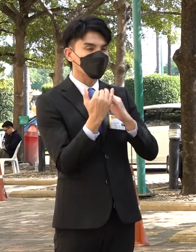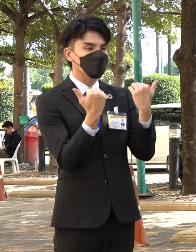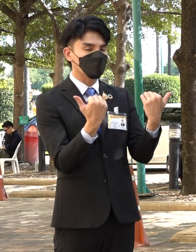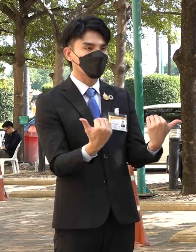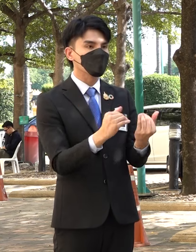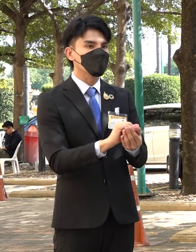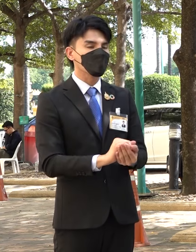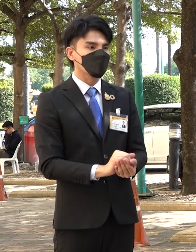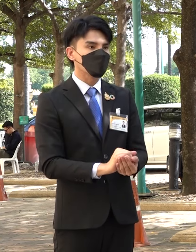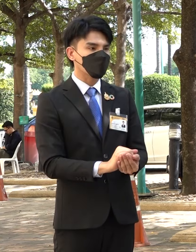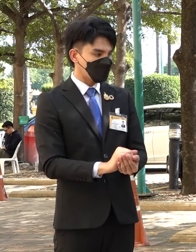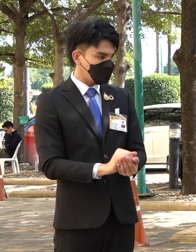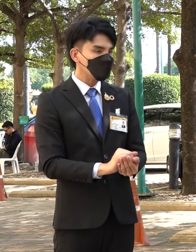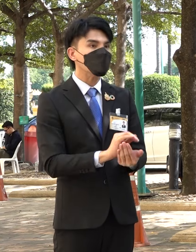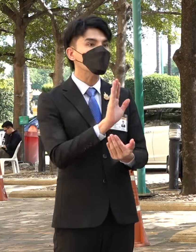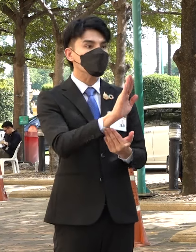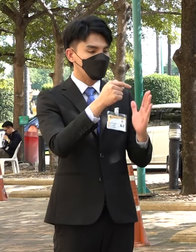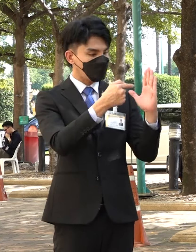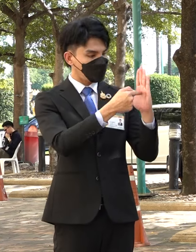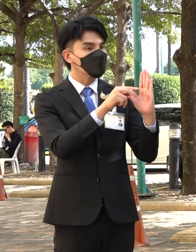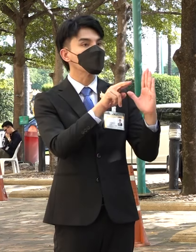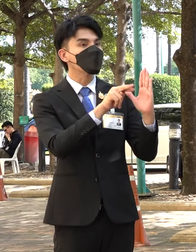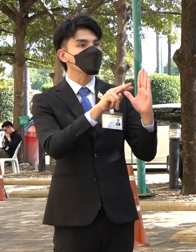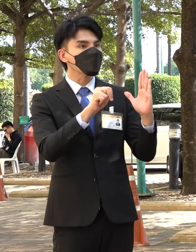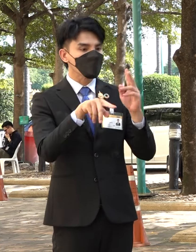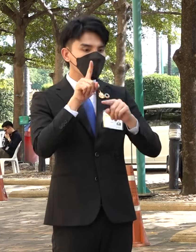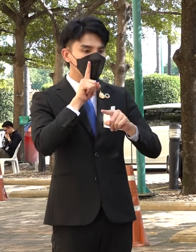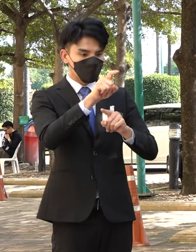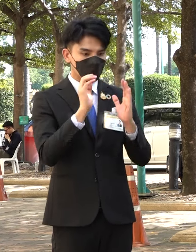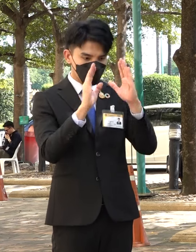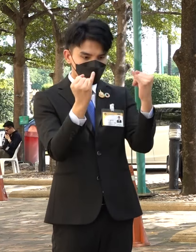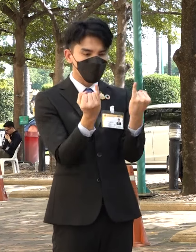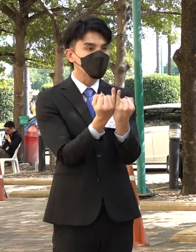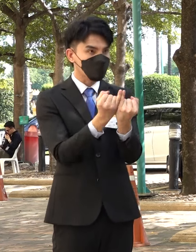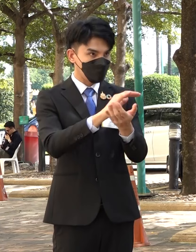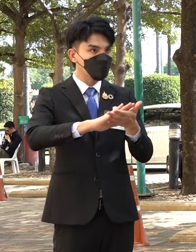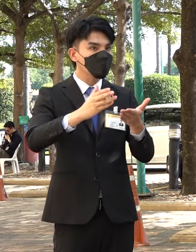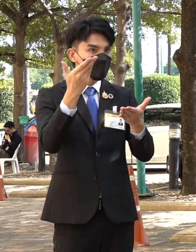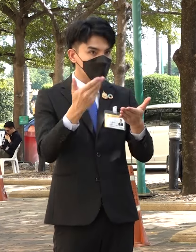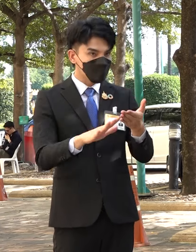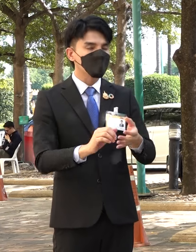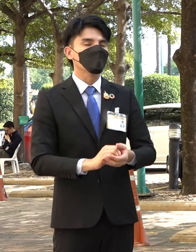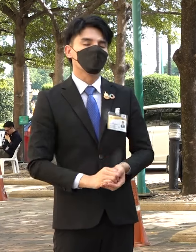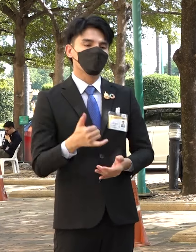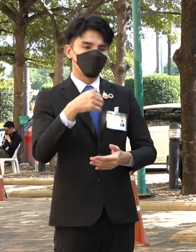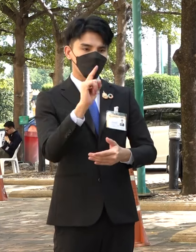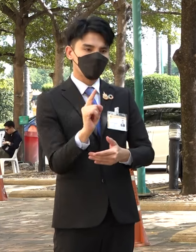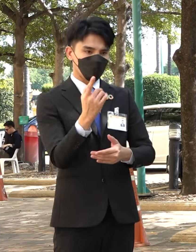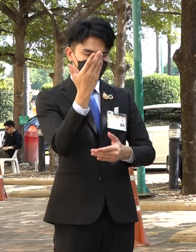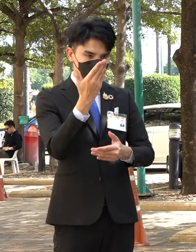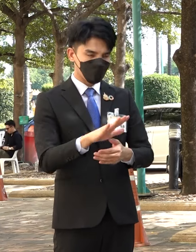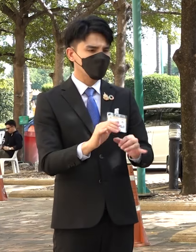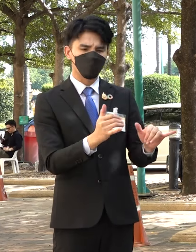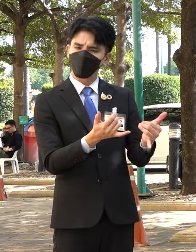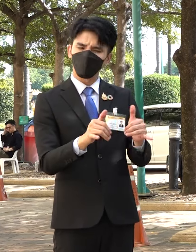ครับที่บริเวณพื้นที่ของจังหวัดนนทบุรีนะครับสอบถามกับคนใกล้เคียงก็ว่าได้แจ้งว่าเพิ่งมานะครับแล้วก็